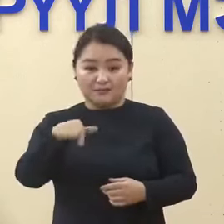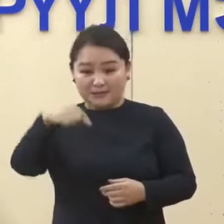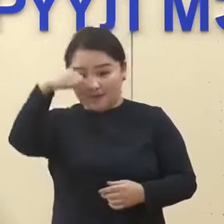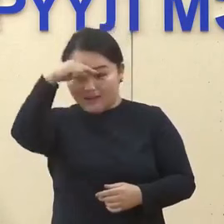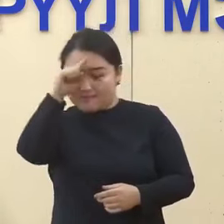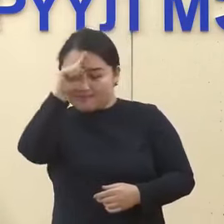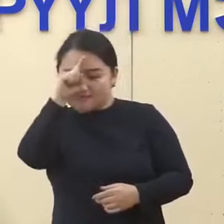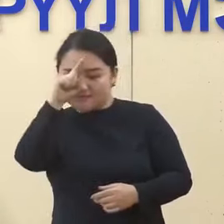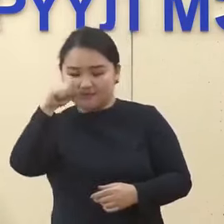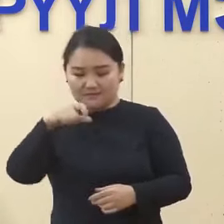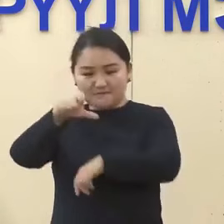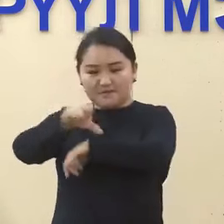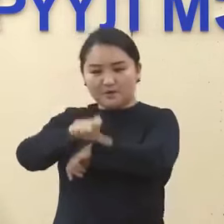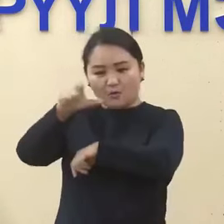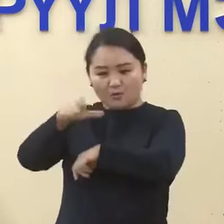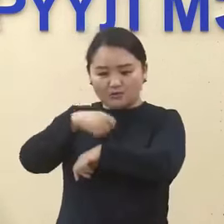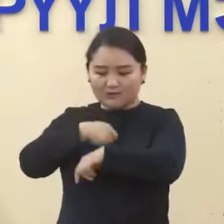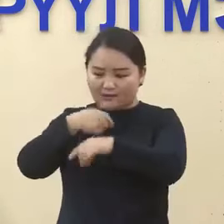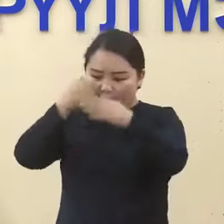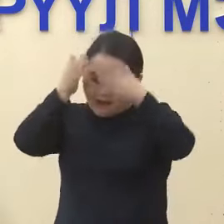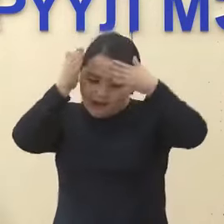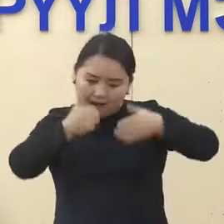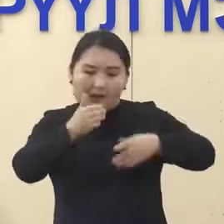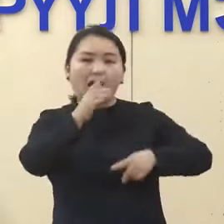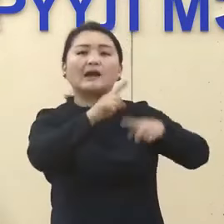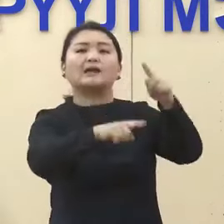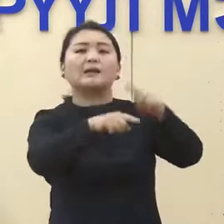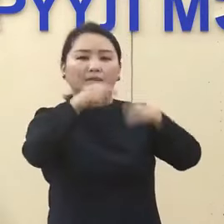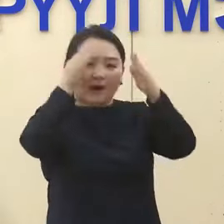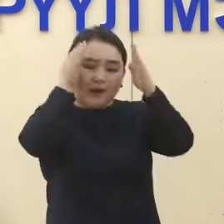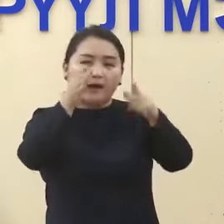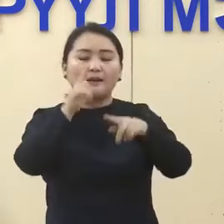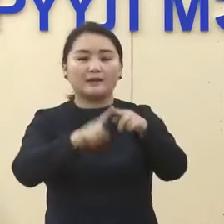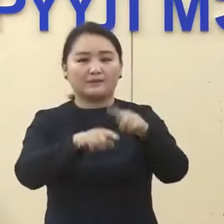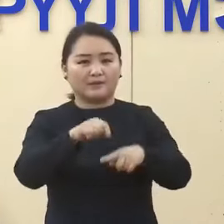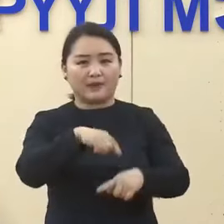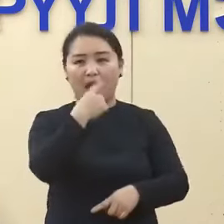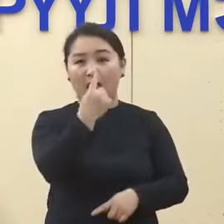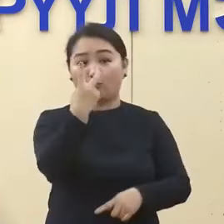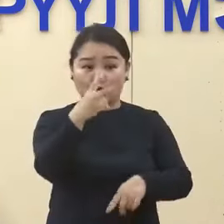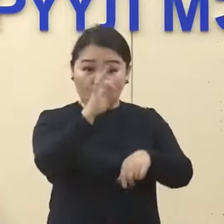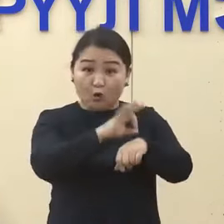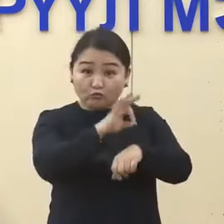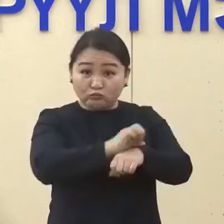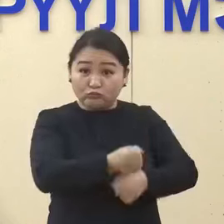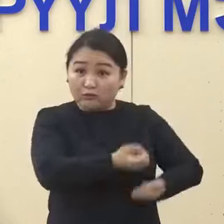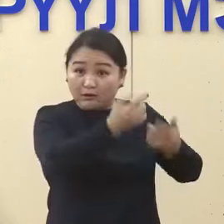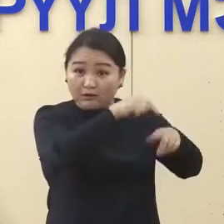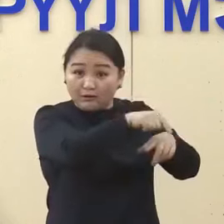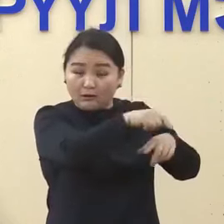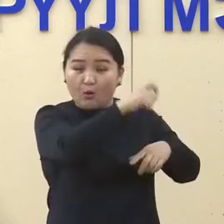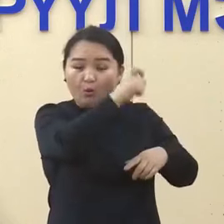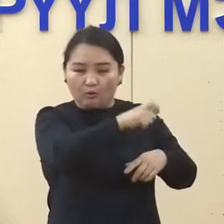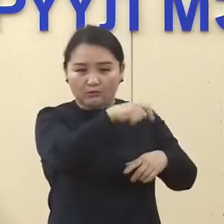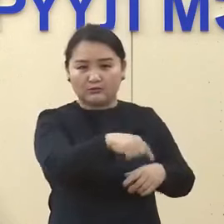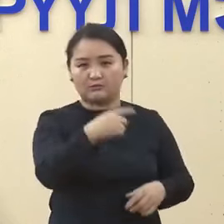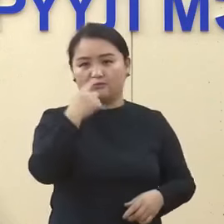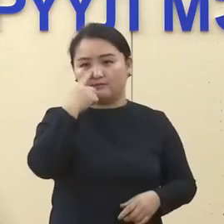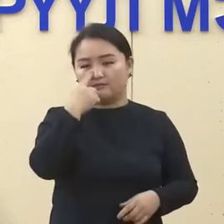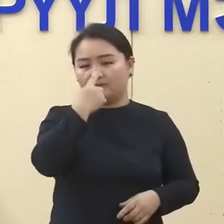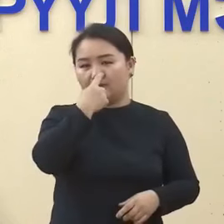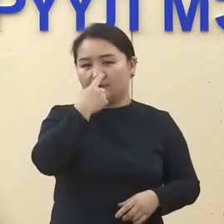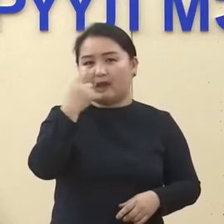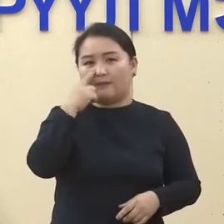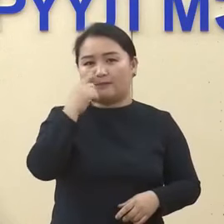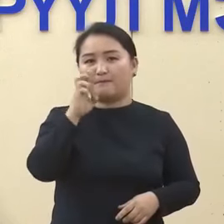юу вэ гэвэл манай 12 өвчтөнд бол бүгдээрэнд нь одоо бас ерөнхийдөө хамар одоо